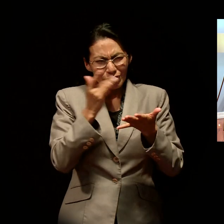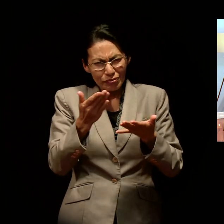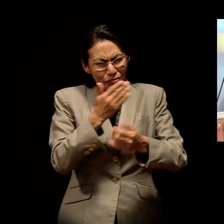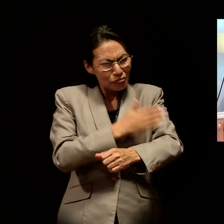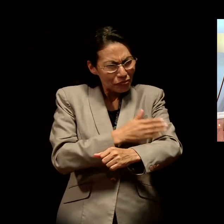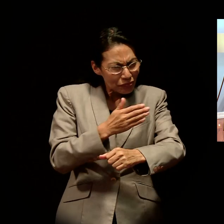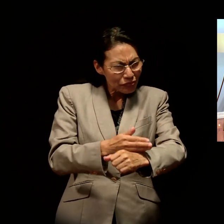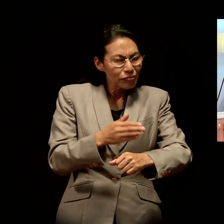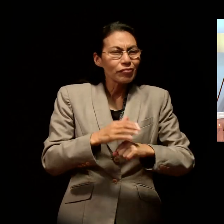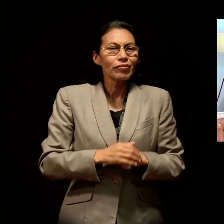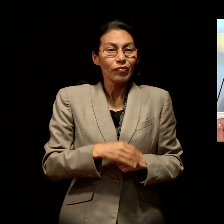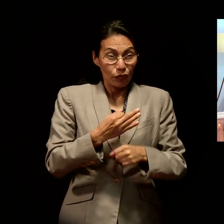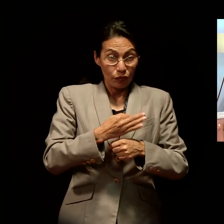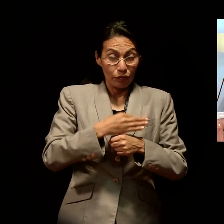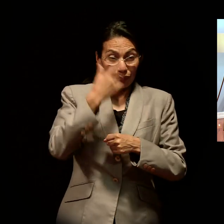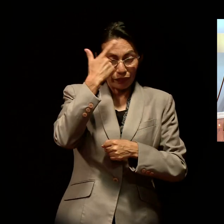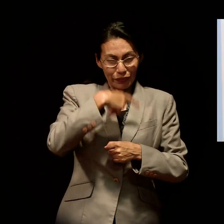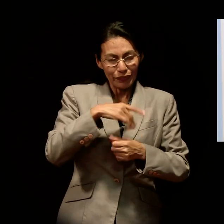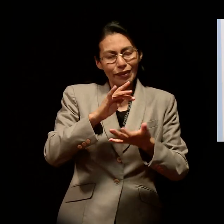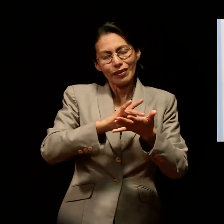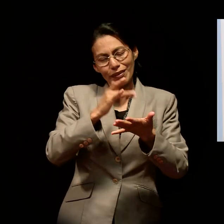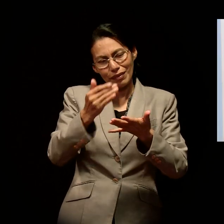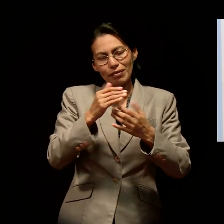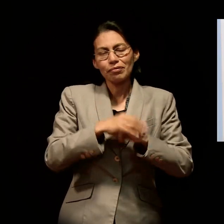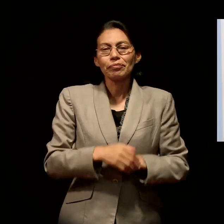estar con nosotros esta noche